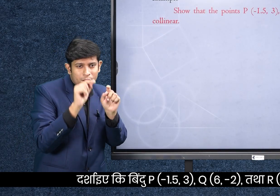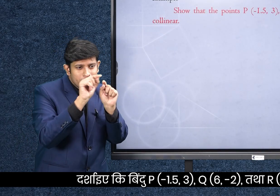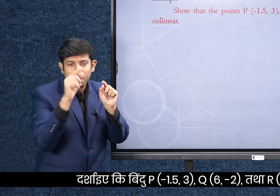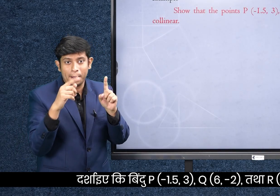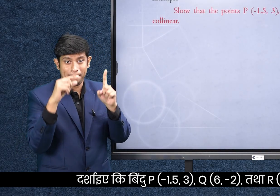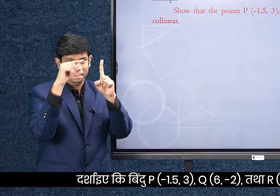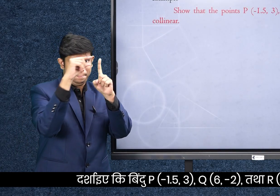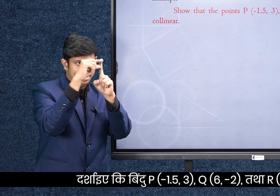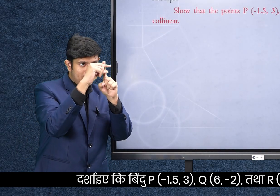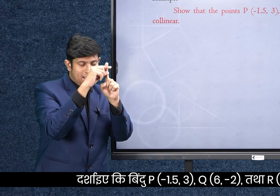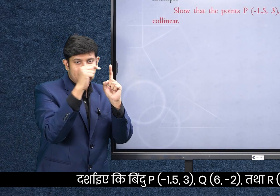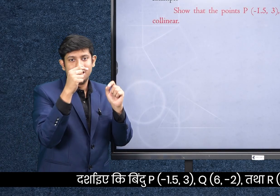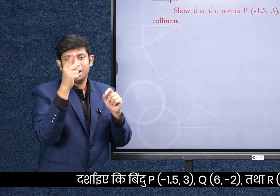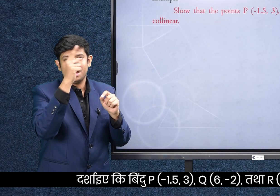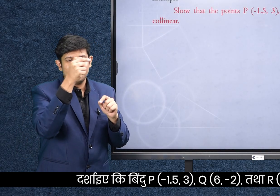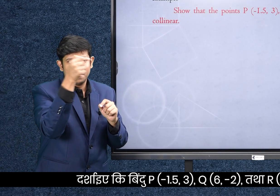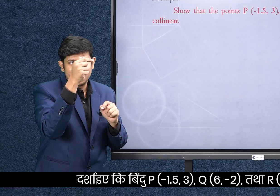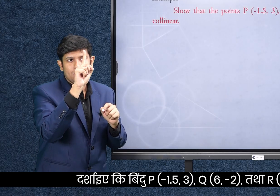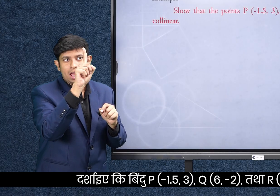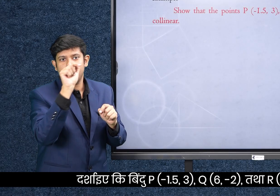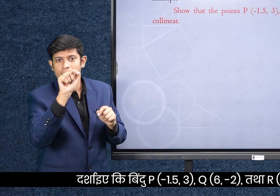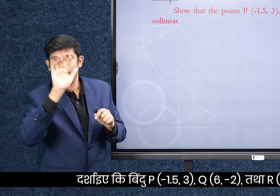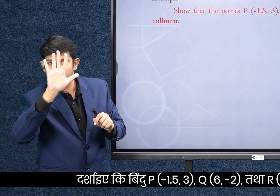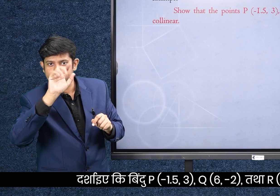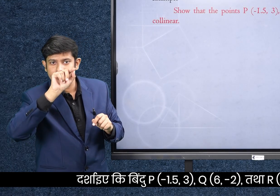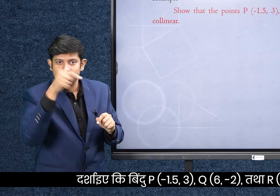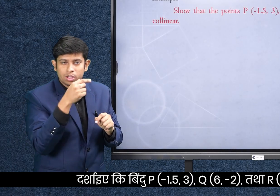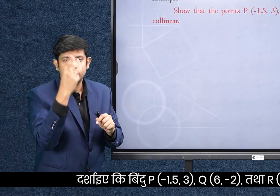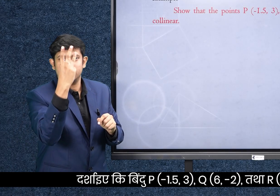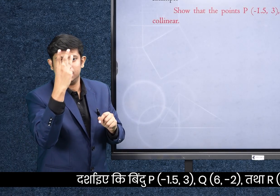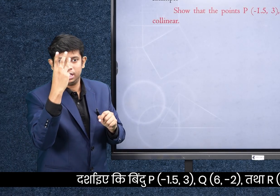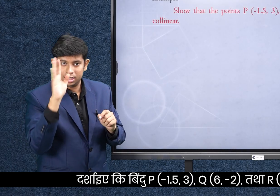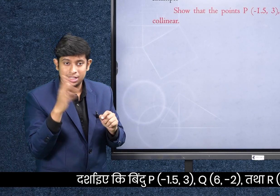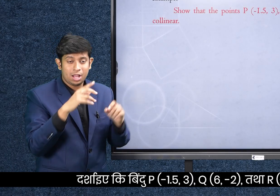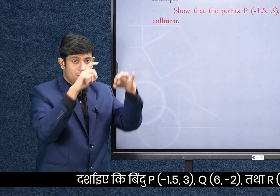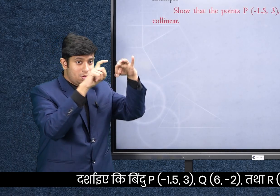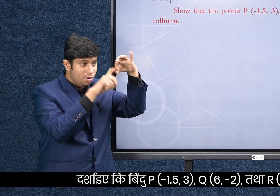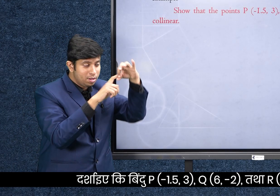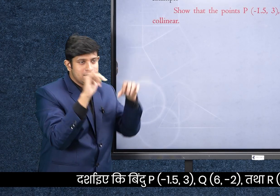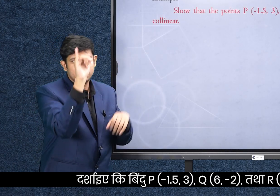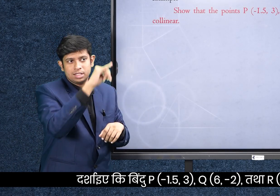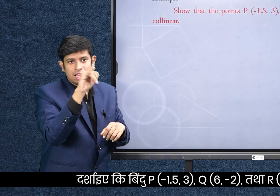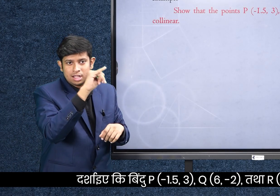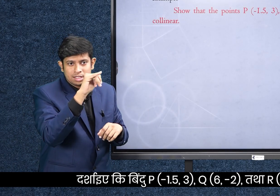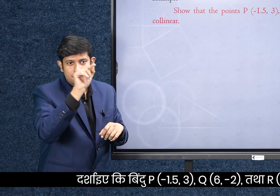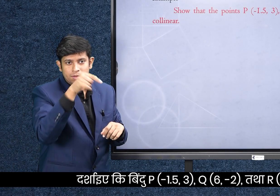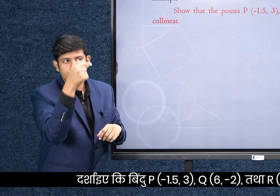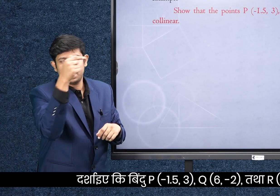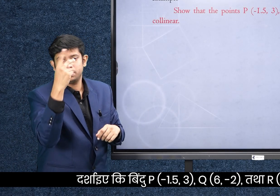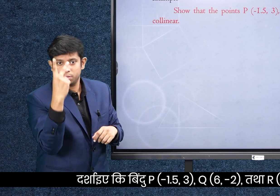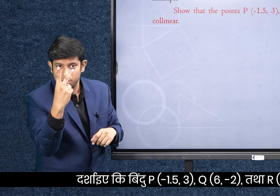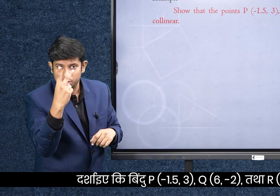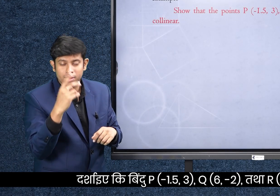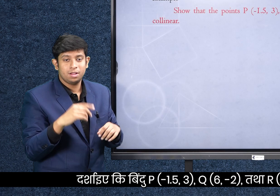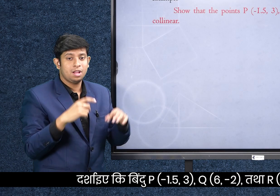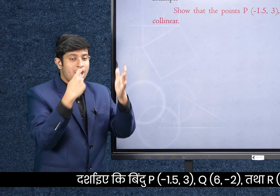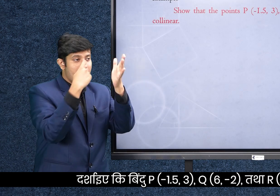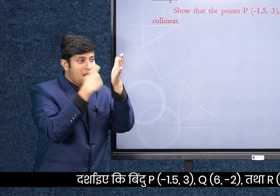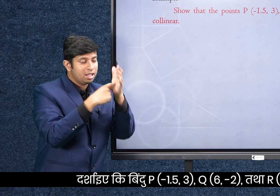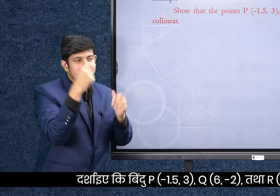दर्शनीय कि बिंदु P ऑफ माइनस 1.5 कामा 3, Q ऑफ 6 कामा माइनस 2 तथा R